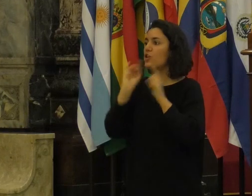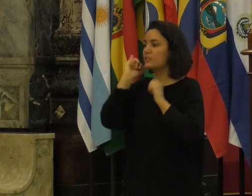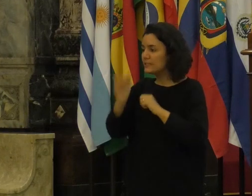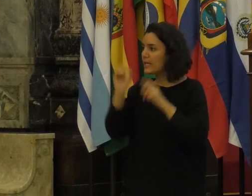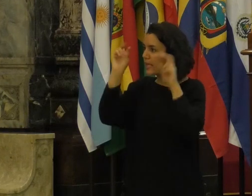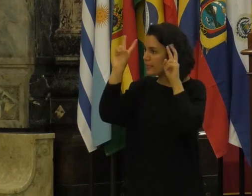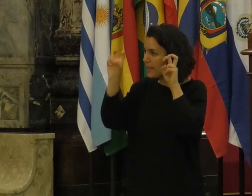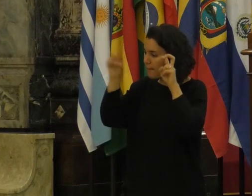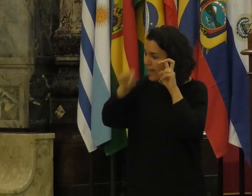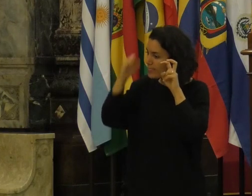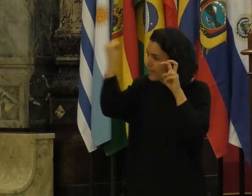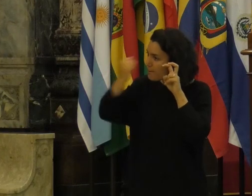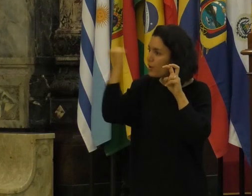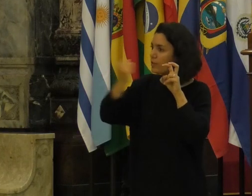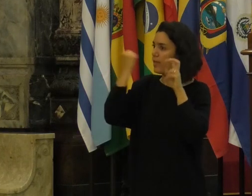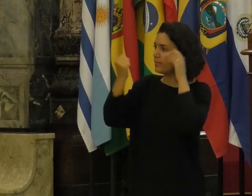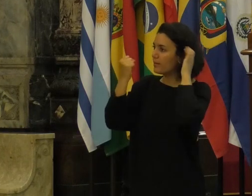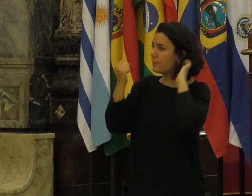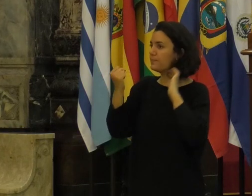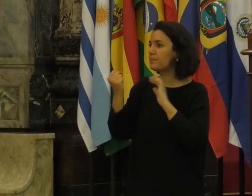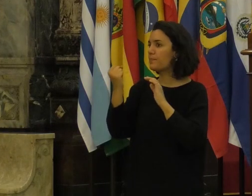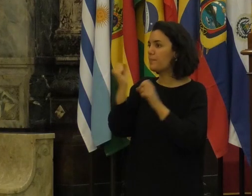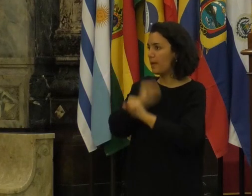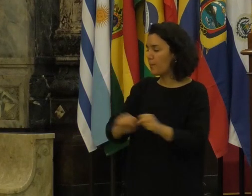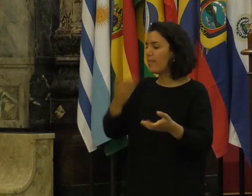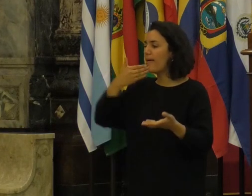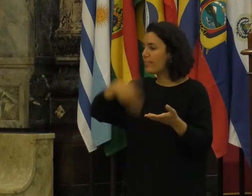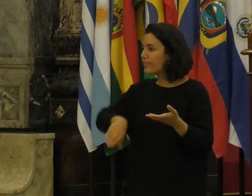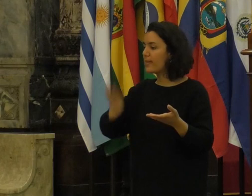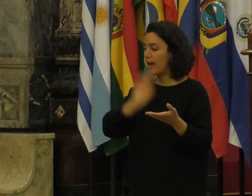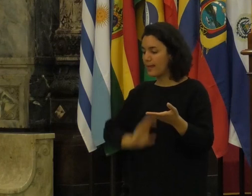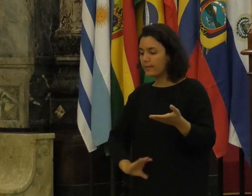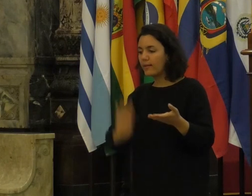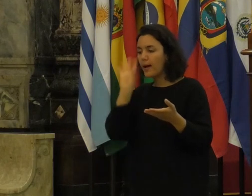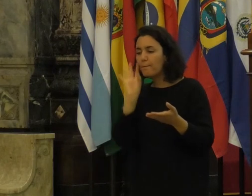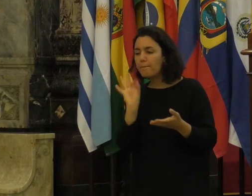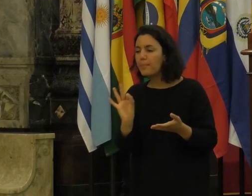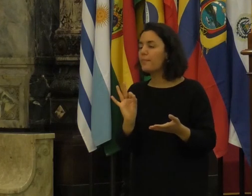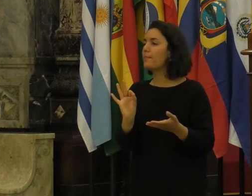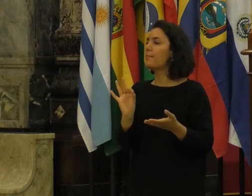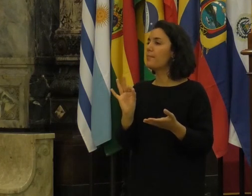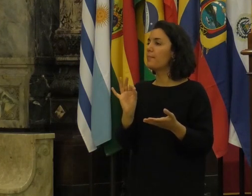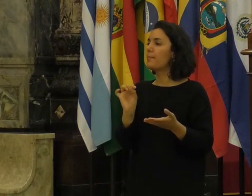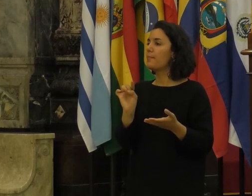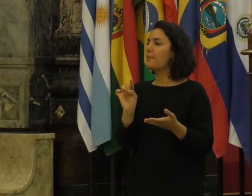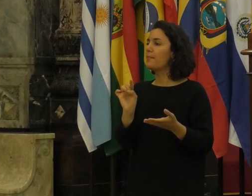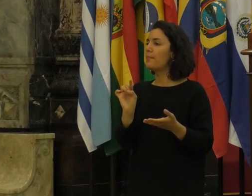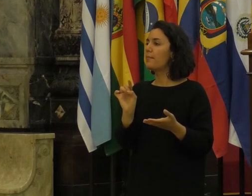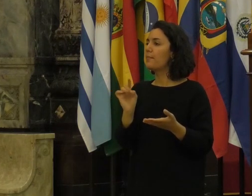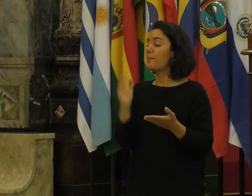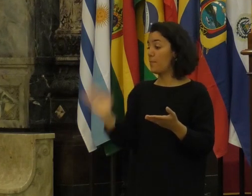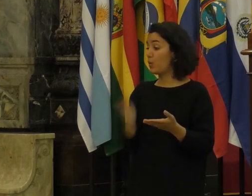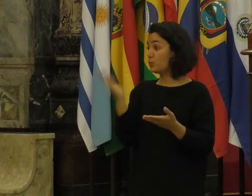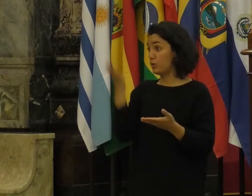hacer notar las peculiaridades que puede presentar el asunto de la producción de conocimiento